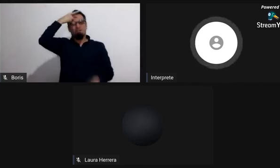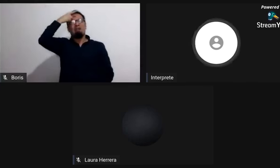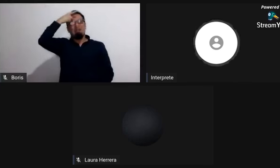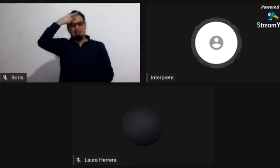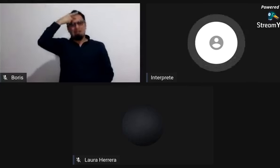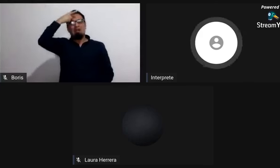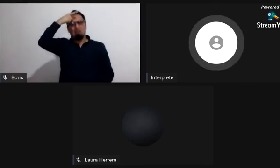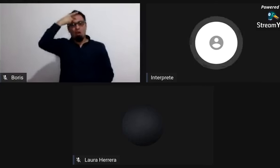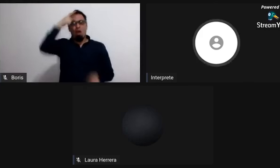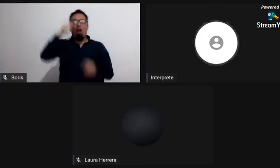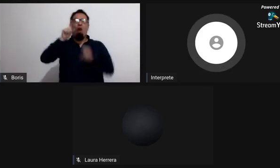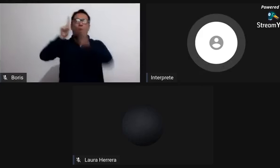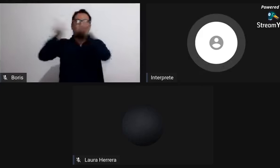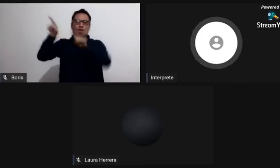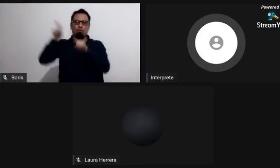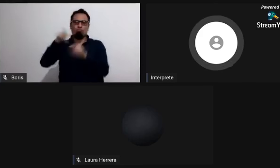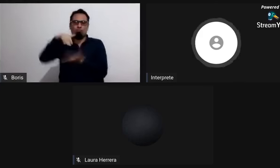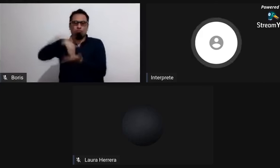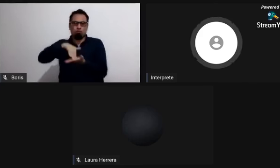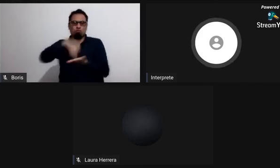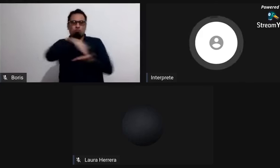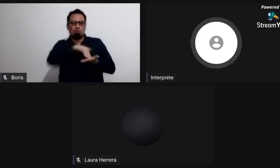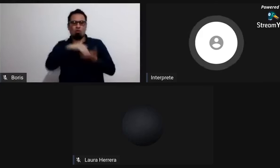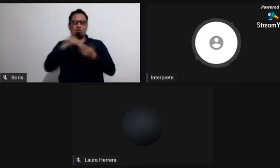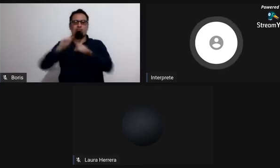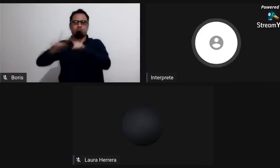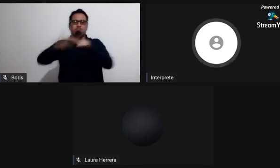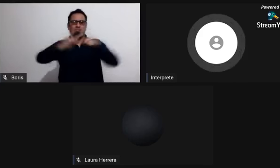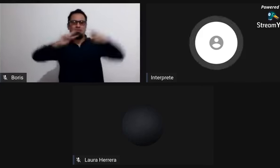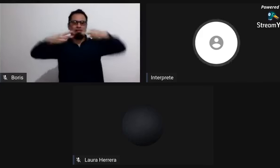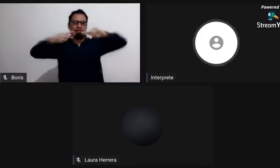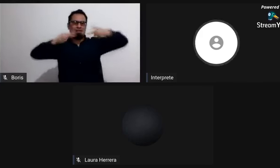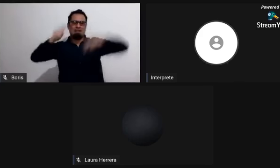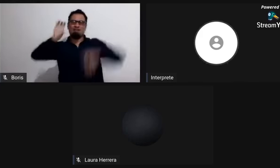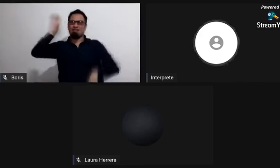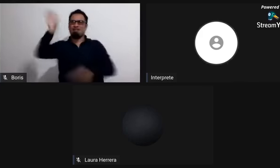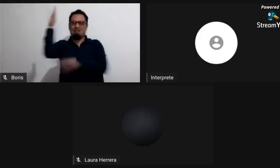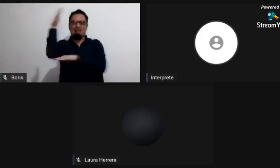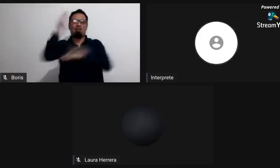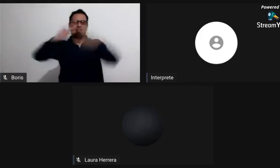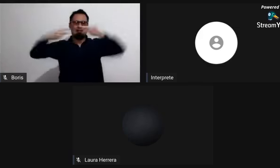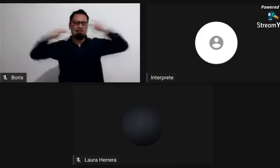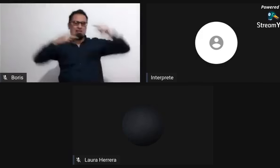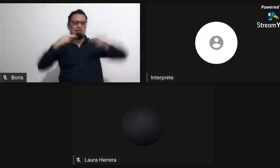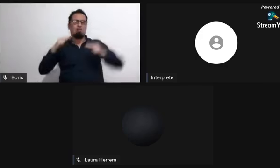siglo XX, empezamos a entender lo que ya hoy nosotros conocemos como nación.